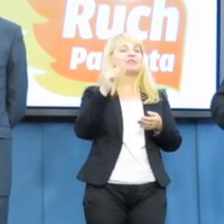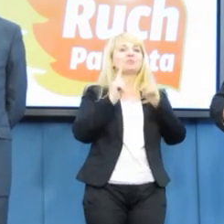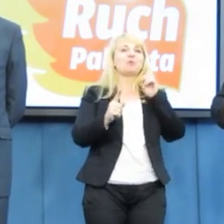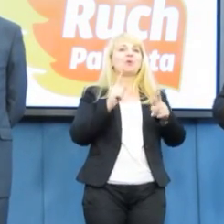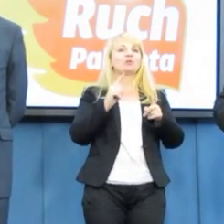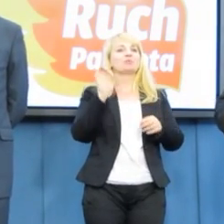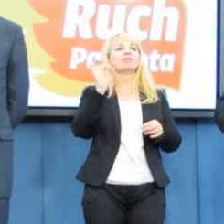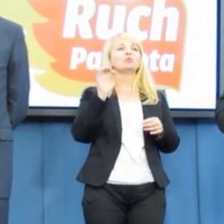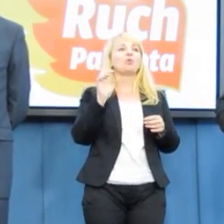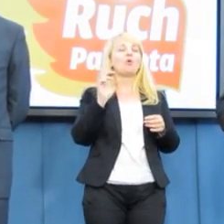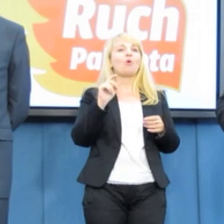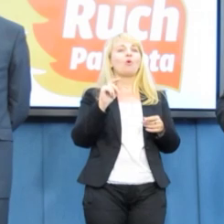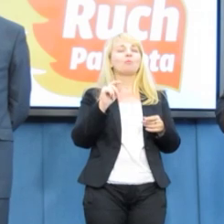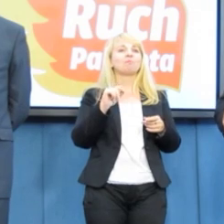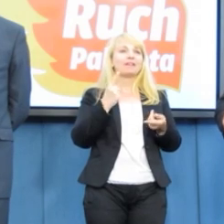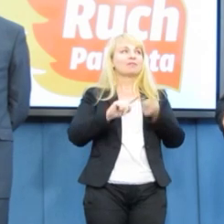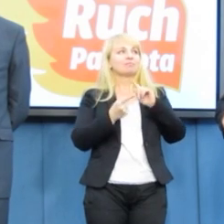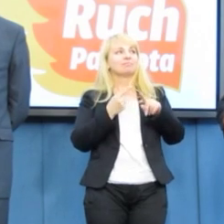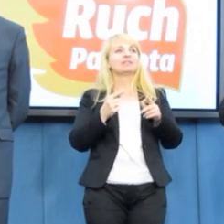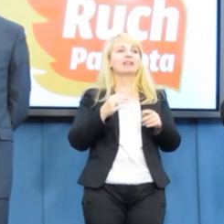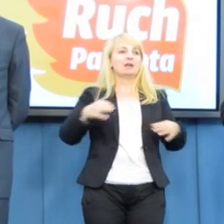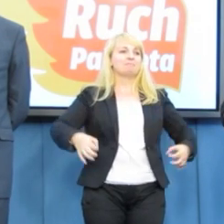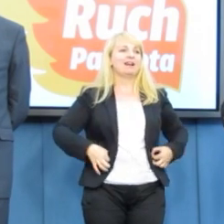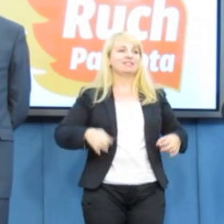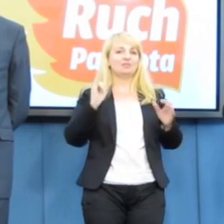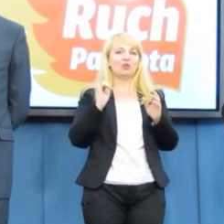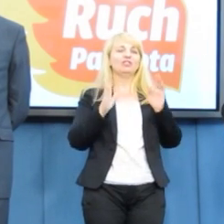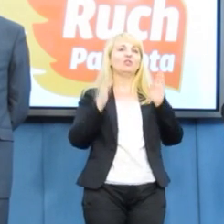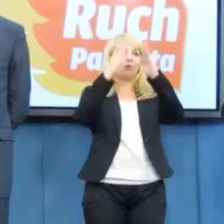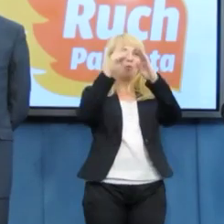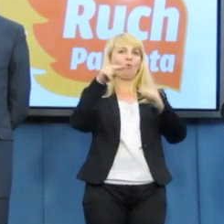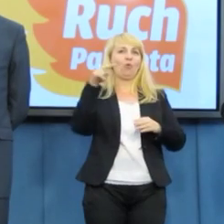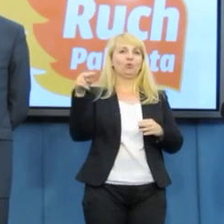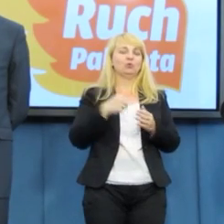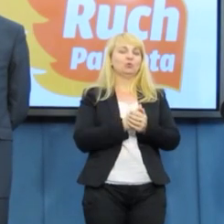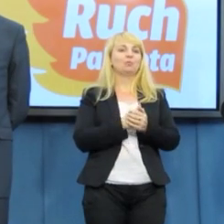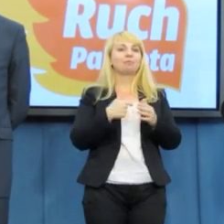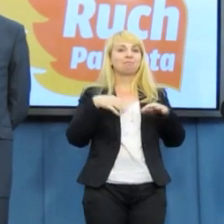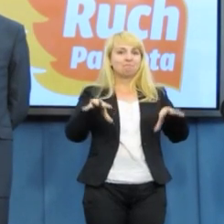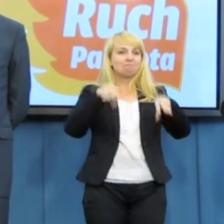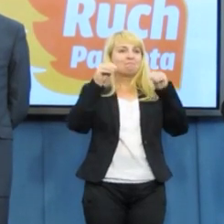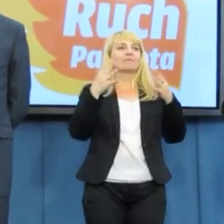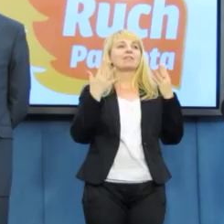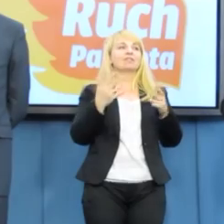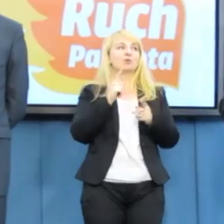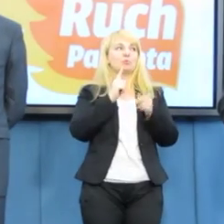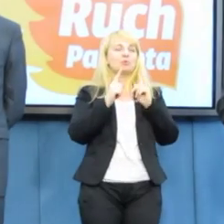o relacjach Państwo-Kościół. Na początek chciałbym naświetlić